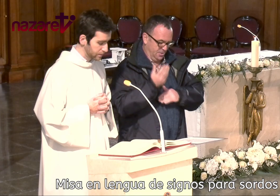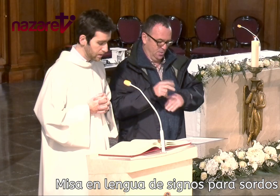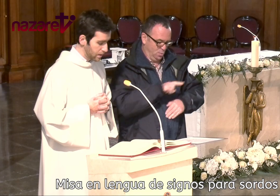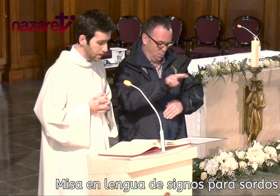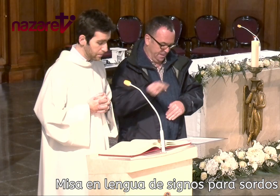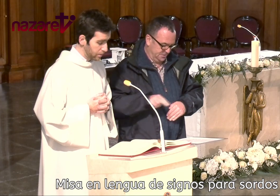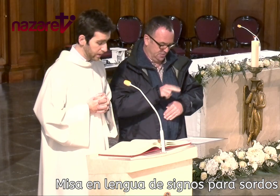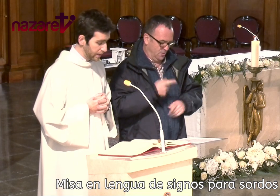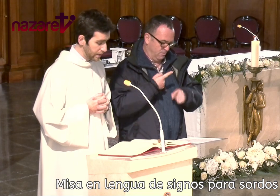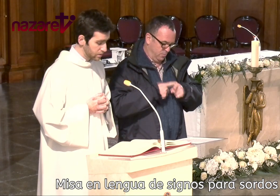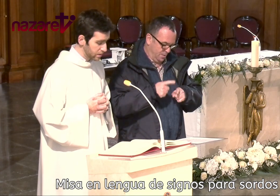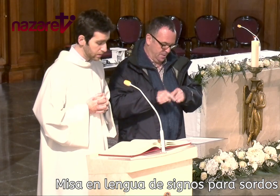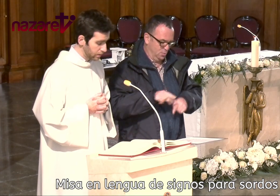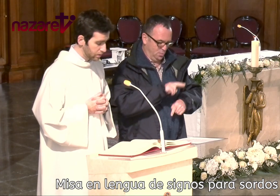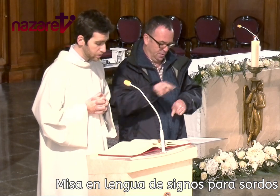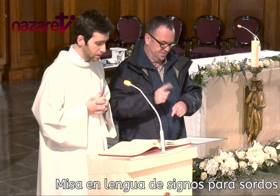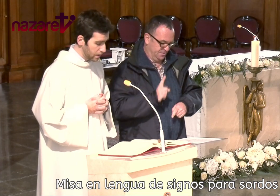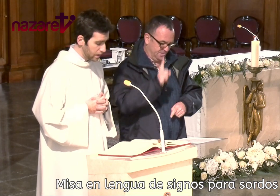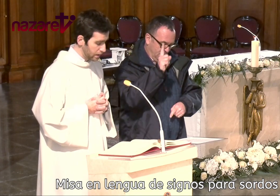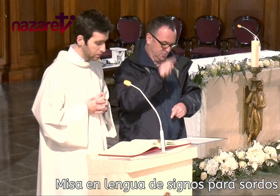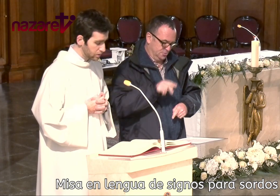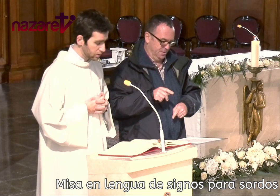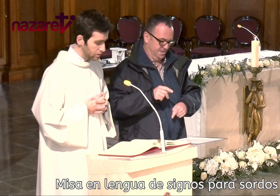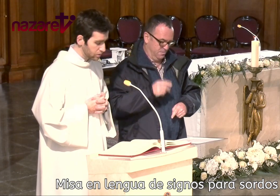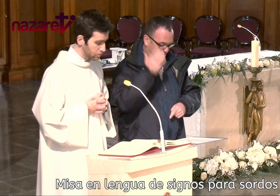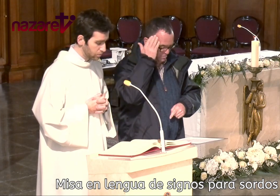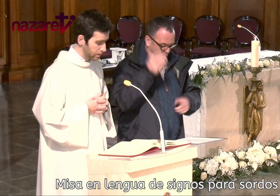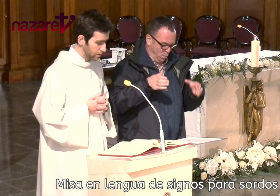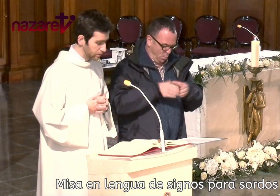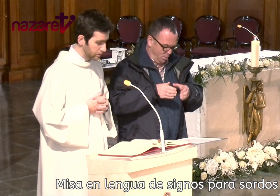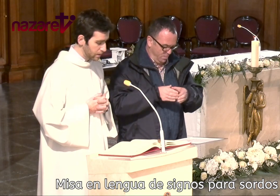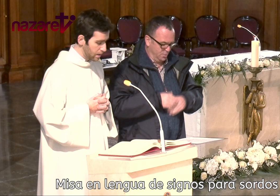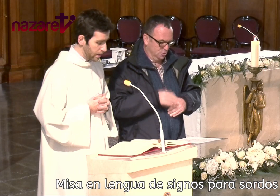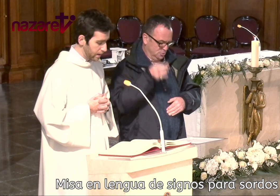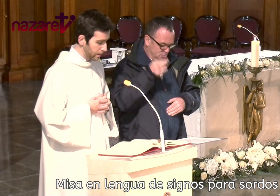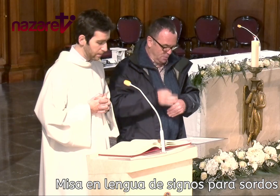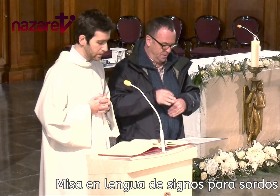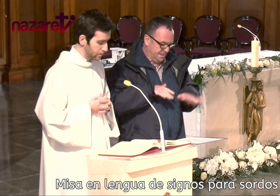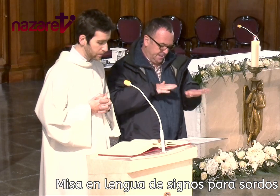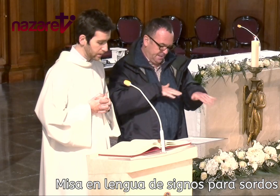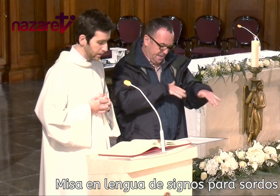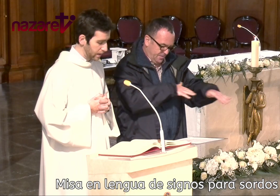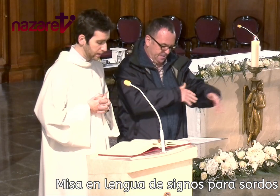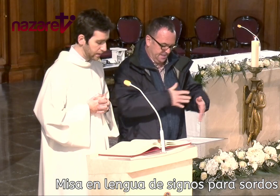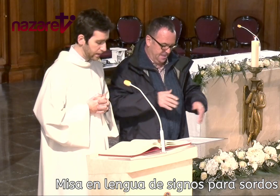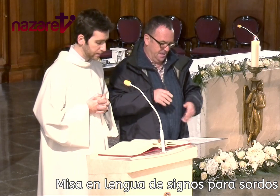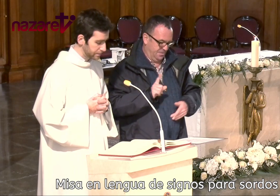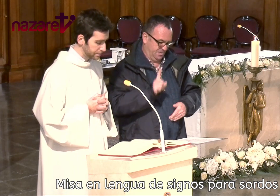porque él es nuestro dios y nosotros su pueblo el rebaño que el guía